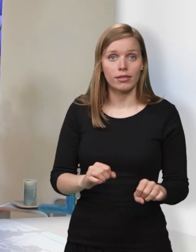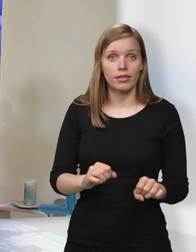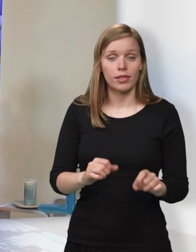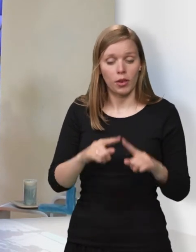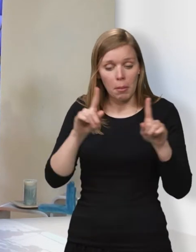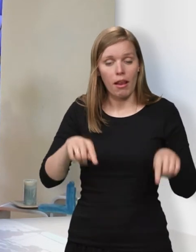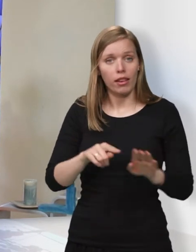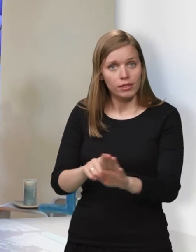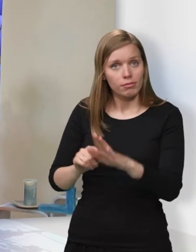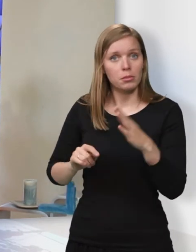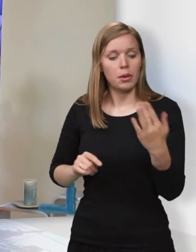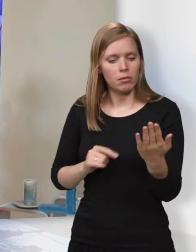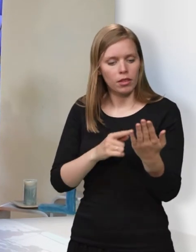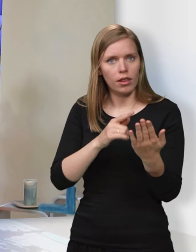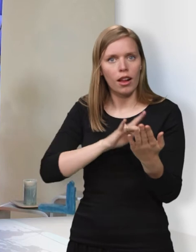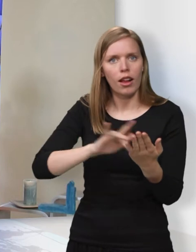beschreiben können.